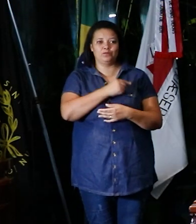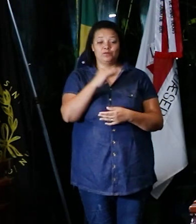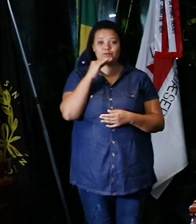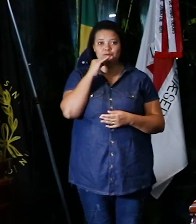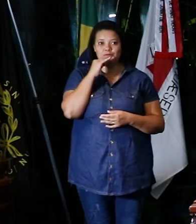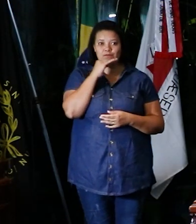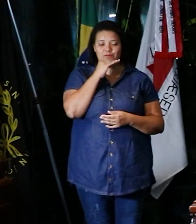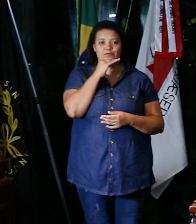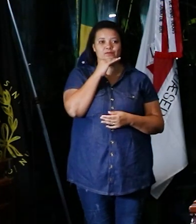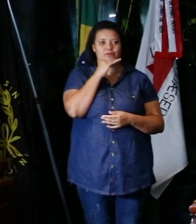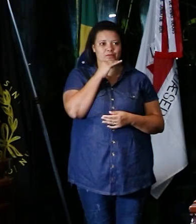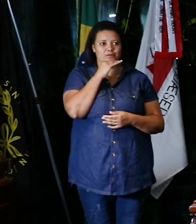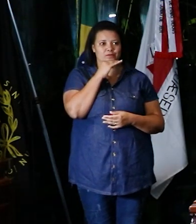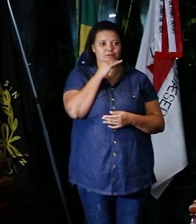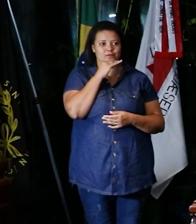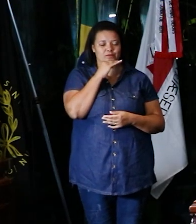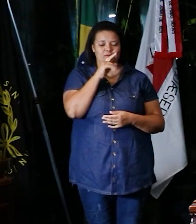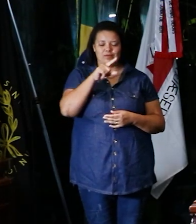percebe